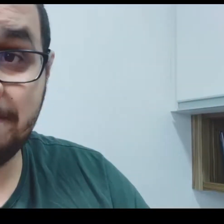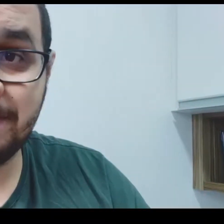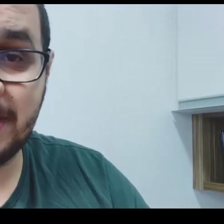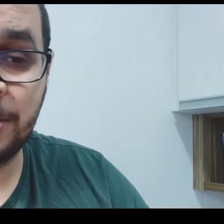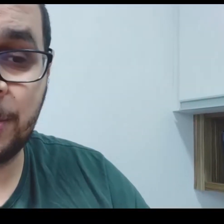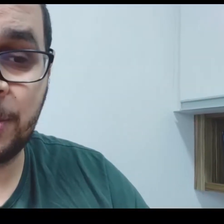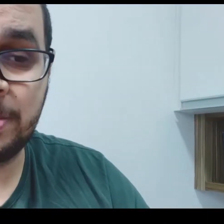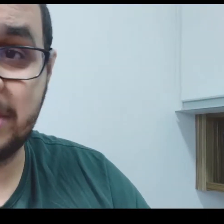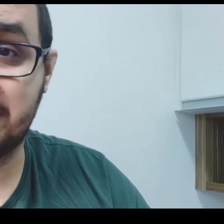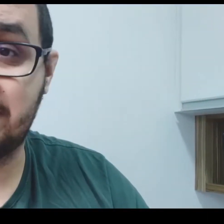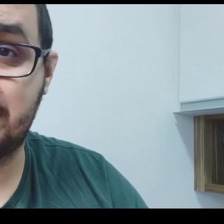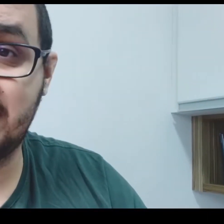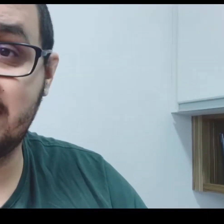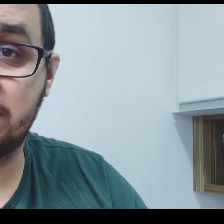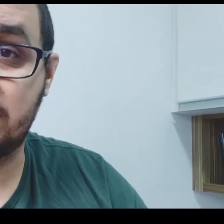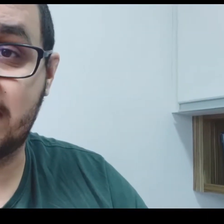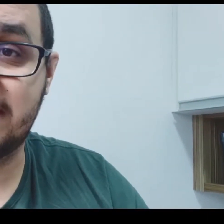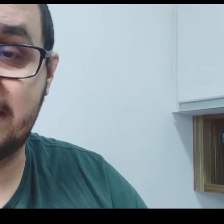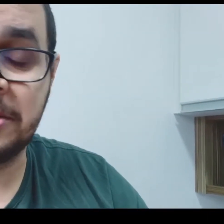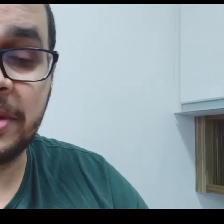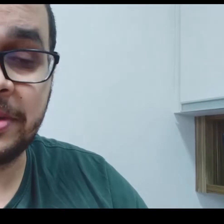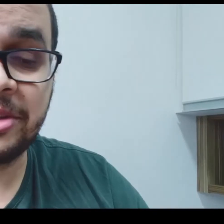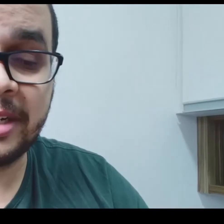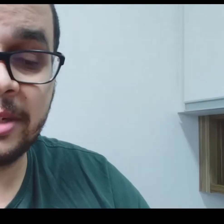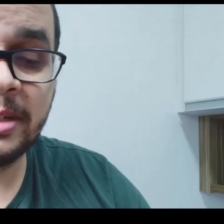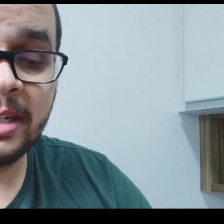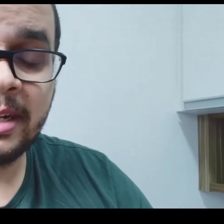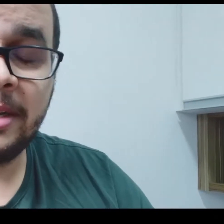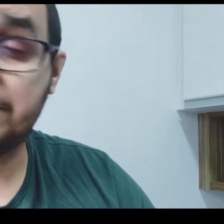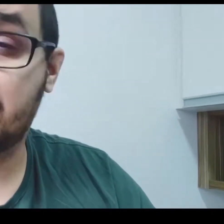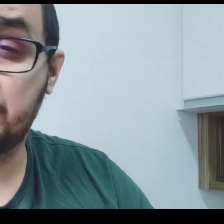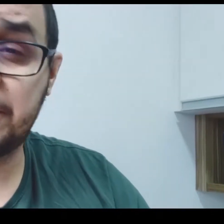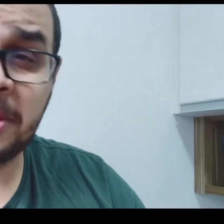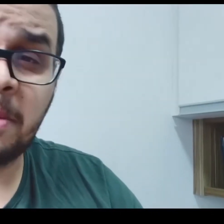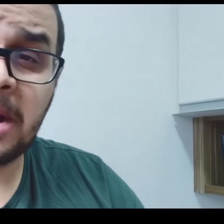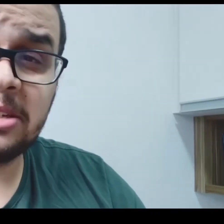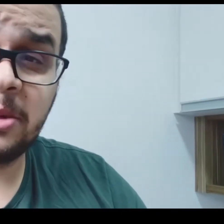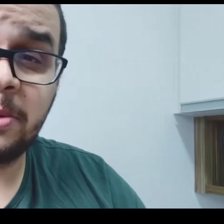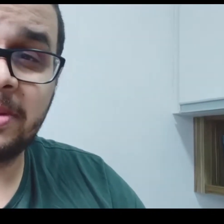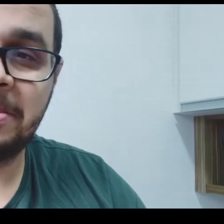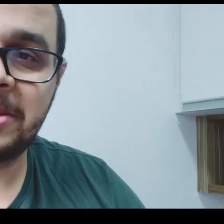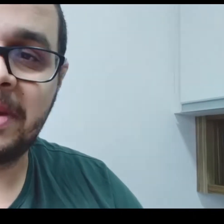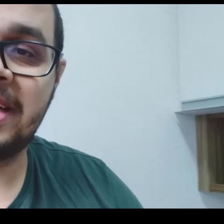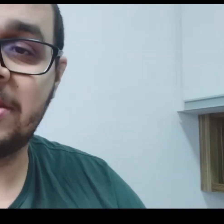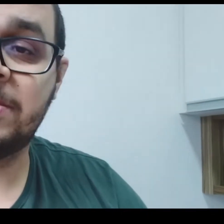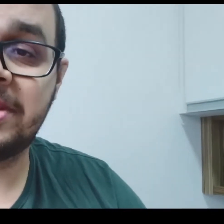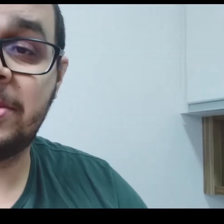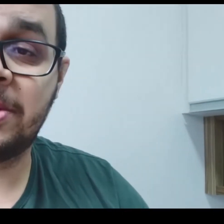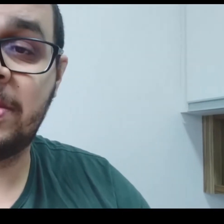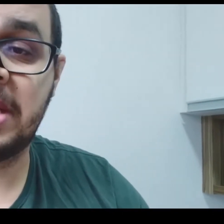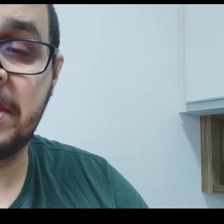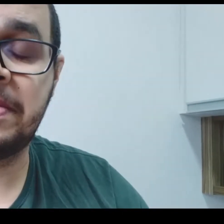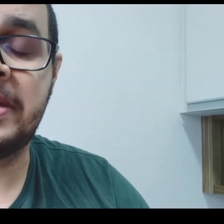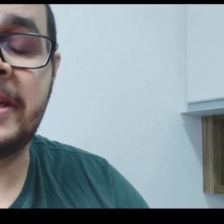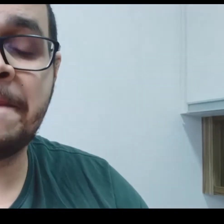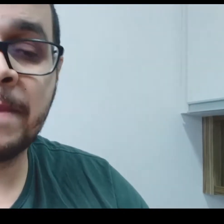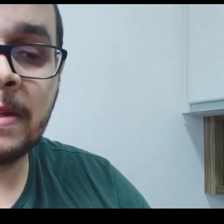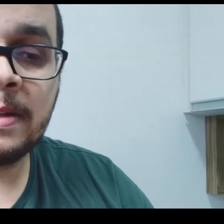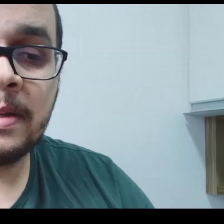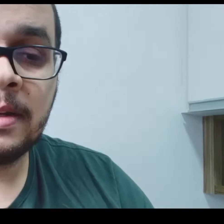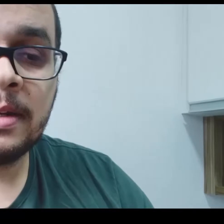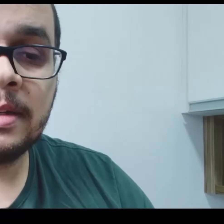Amém? Eu me chamo Davi Bretas, eu sou aqui da cidade do Rio de Janeiro. E eu estou aqui hoje para compartilhar um pouco da minha experiência com o Senhor ao longo da minha vida,